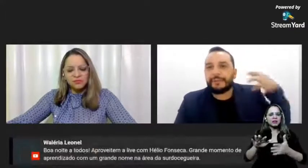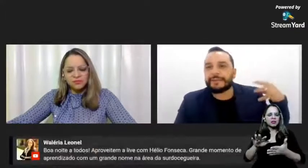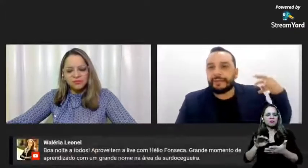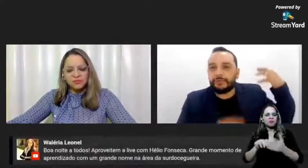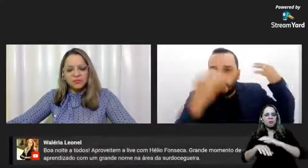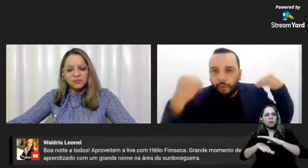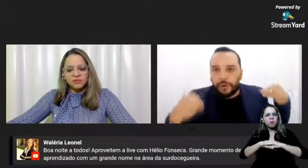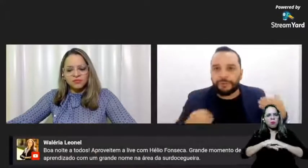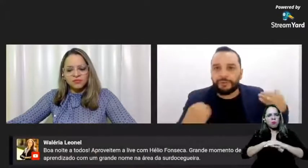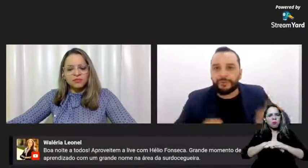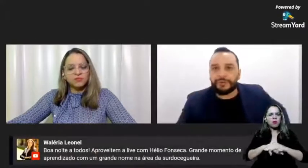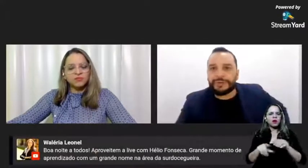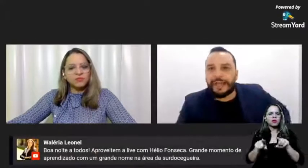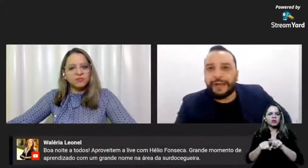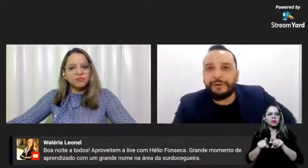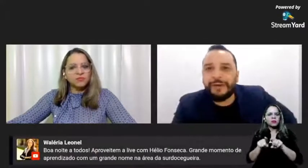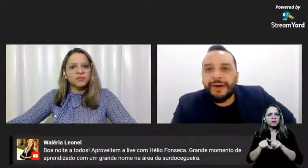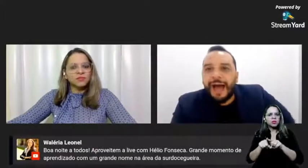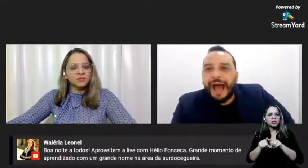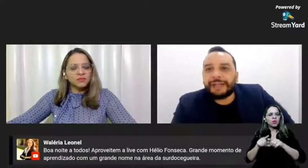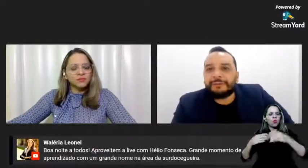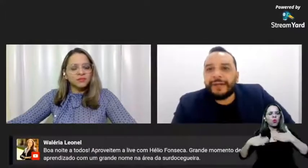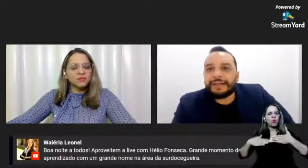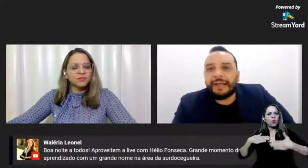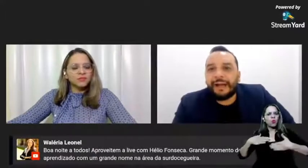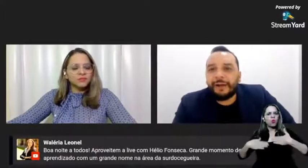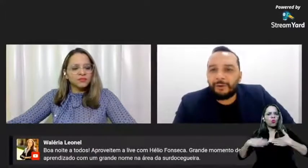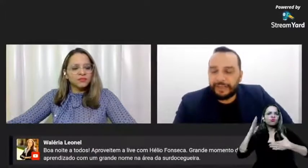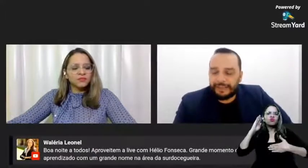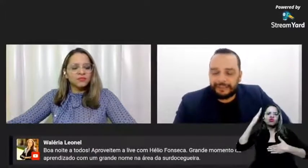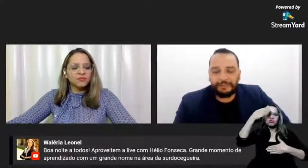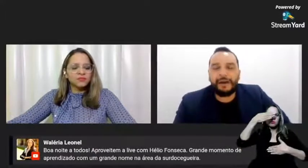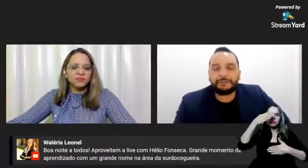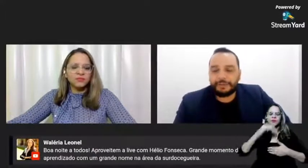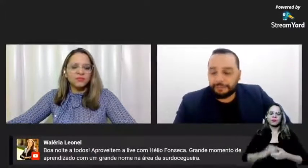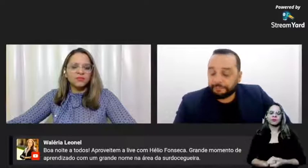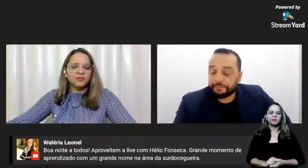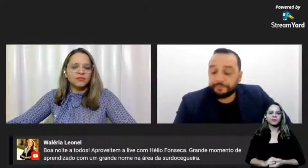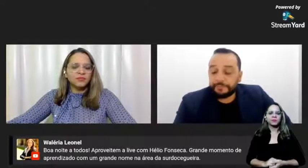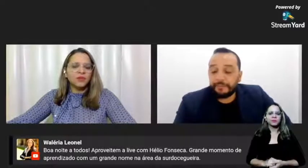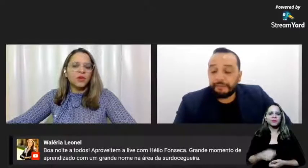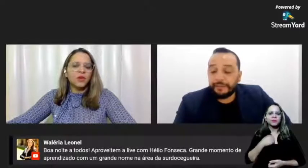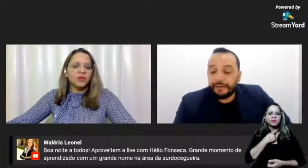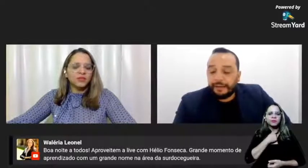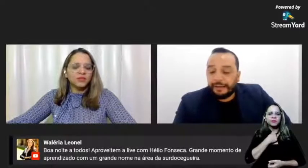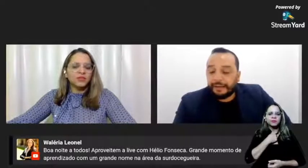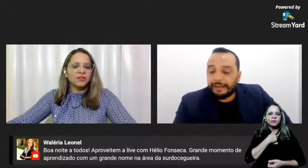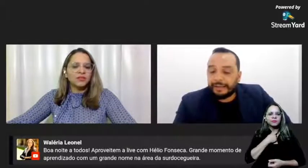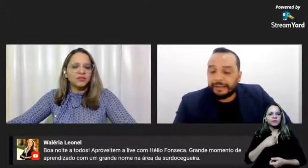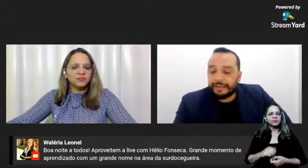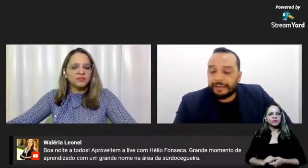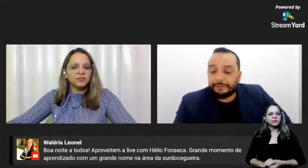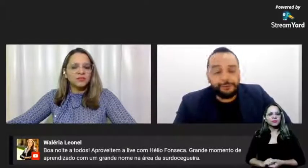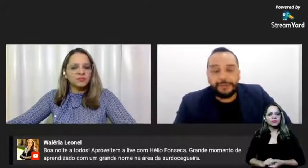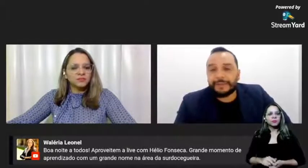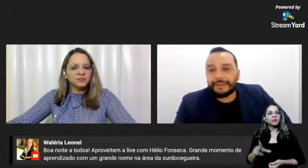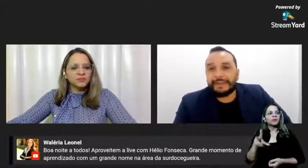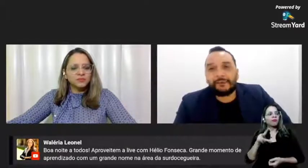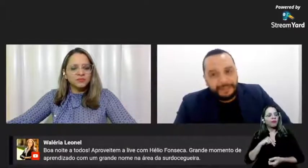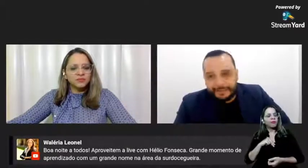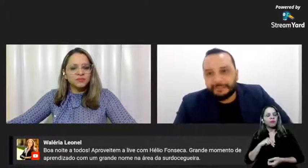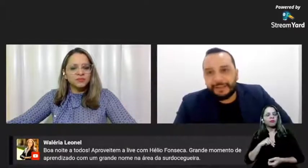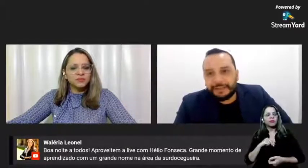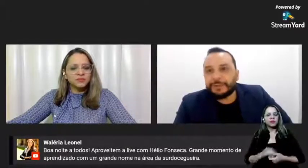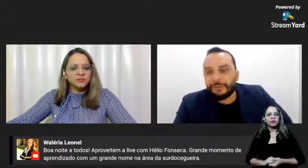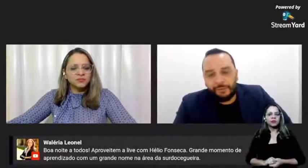a informação no corpo do surdo-cego através da comunicação áptica. Nossa. E foram,